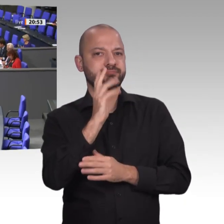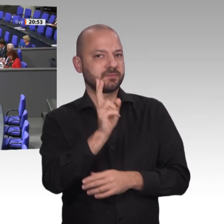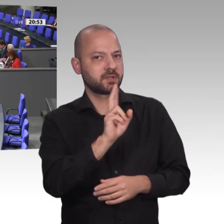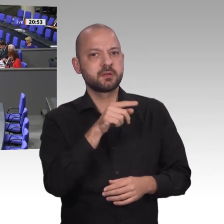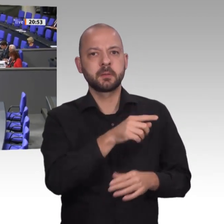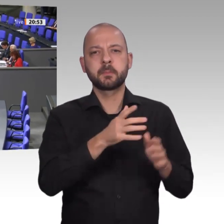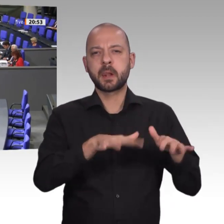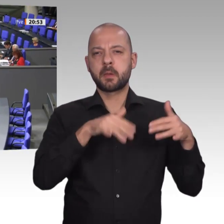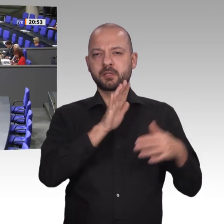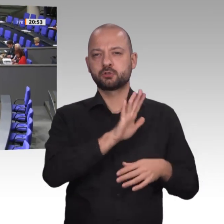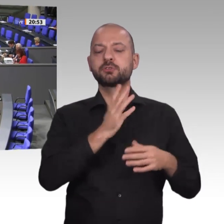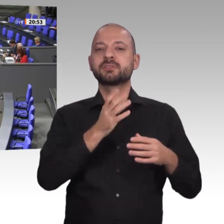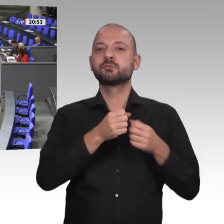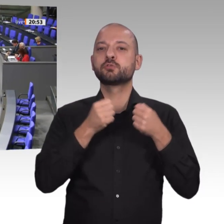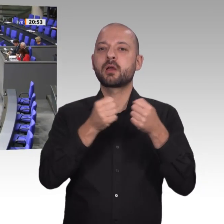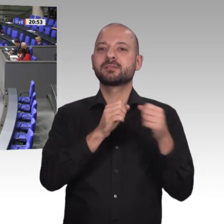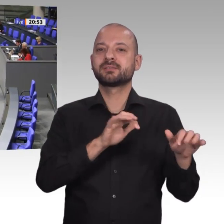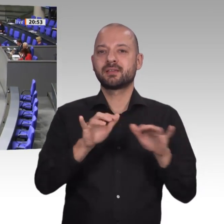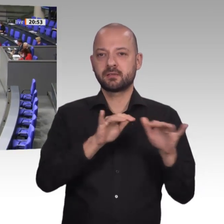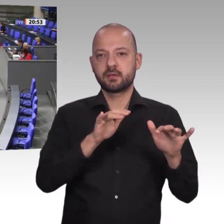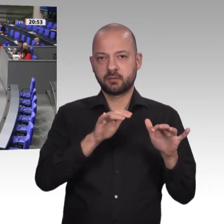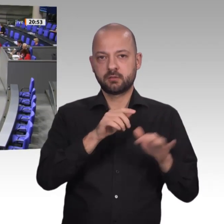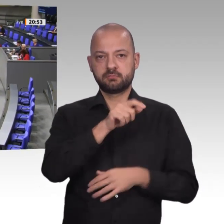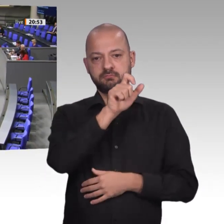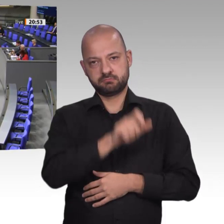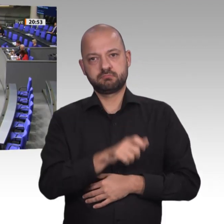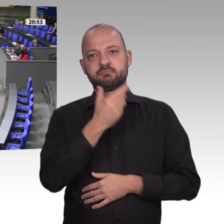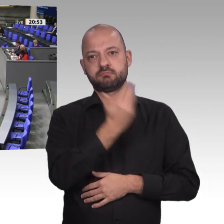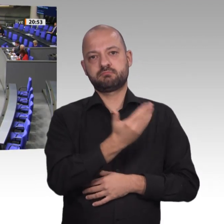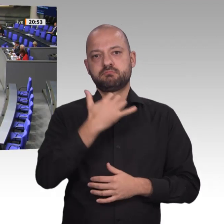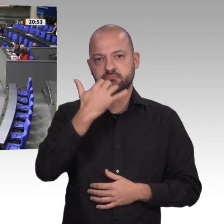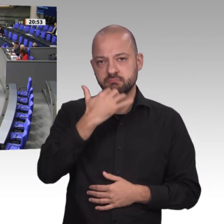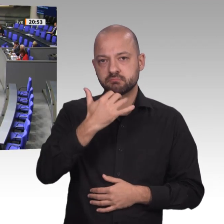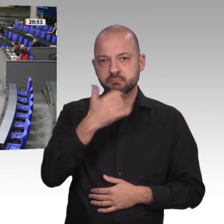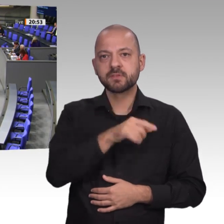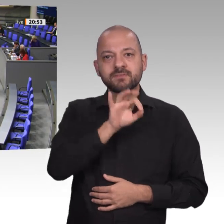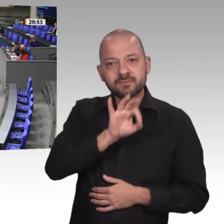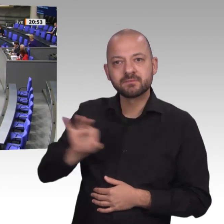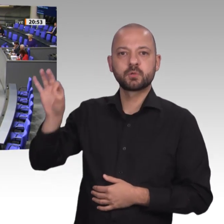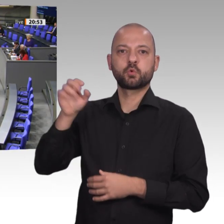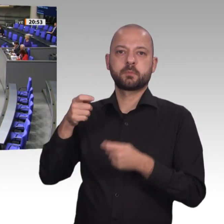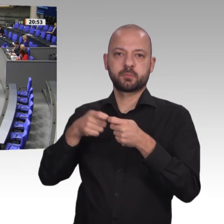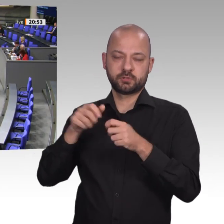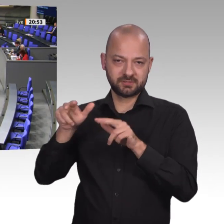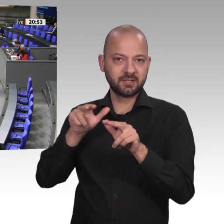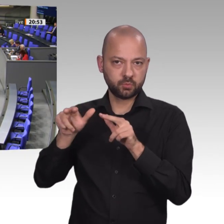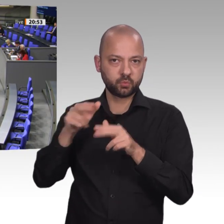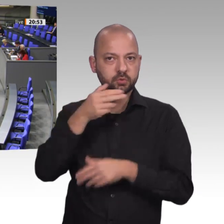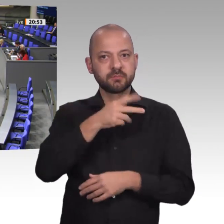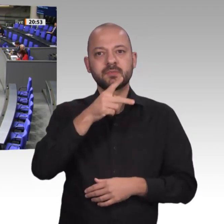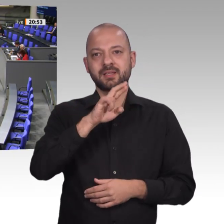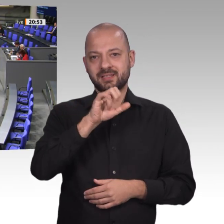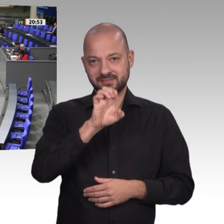Herr Präsident, liebe Kolleginnen und Kollegen, meine sehr geehrten Damen und Herren! Wir wollen das Bundesteilhabegesetz und damit die Politik für Menschen